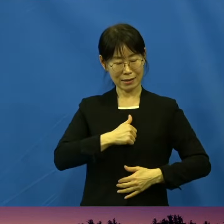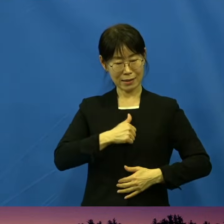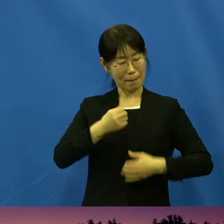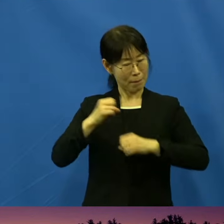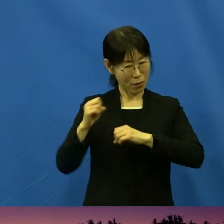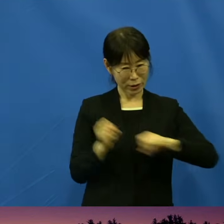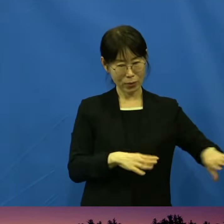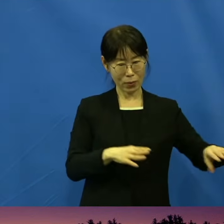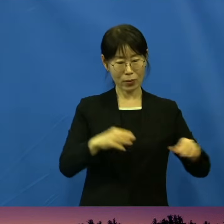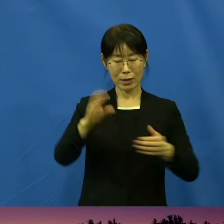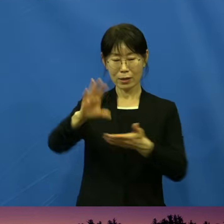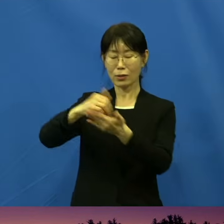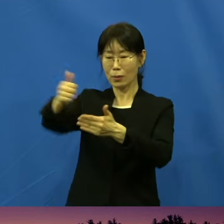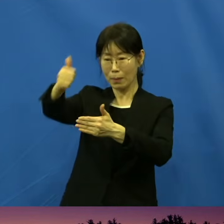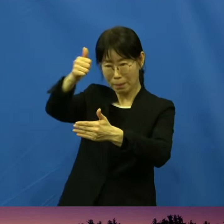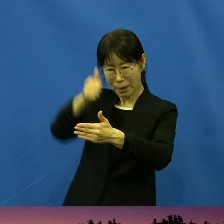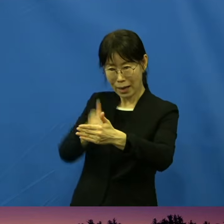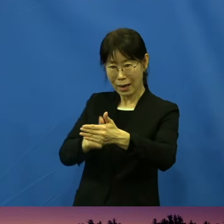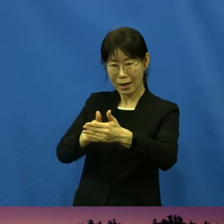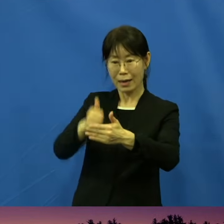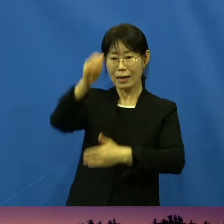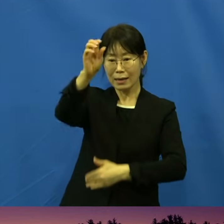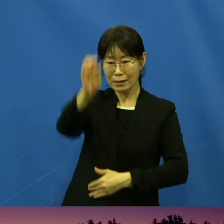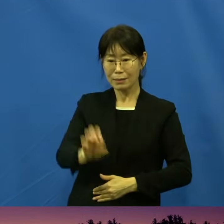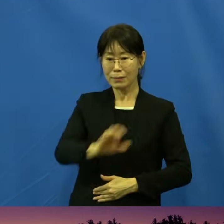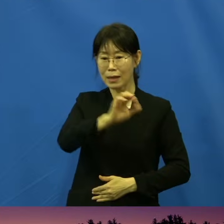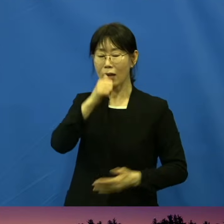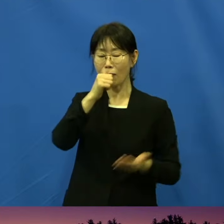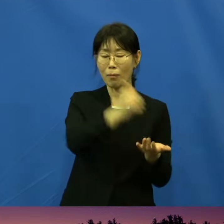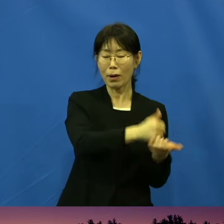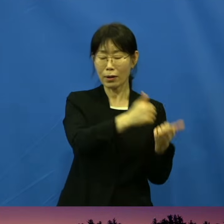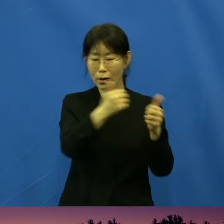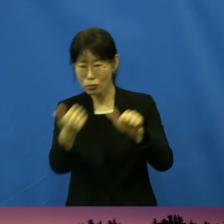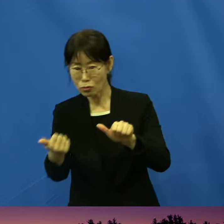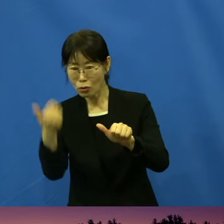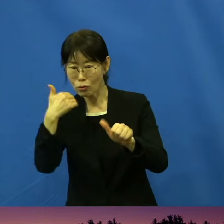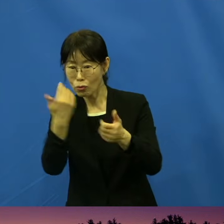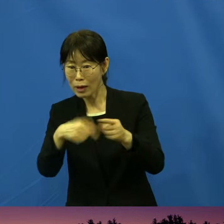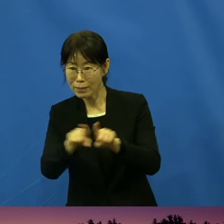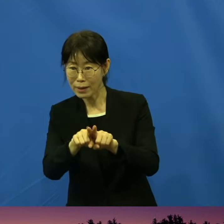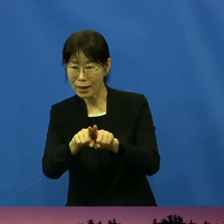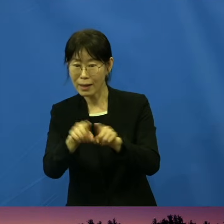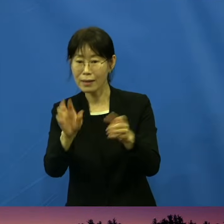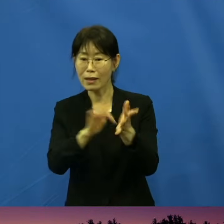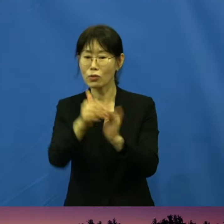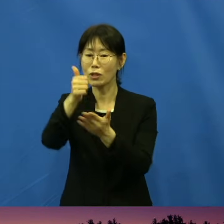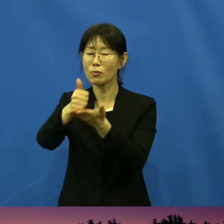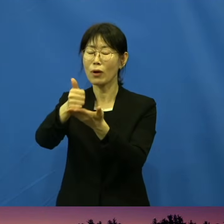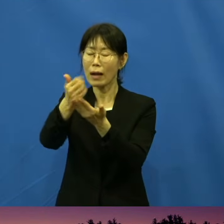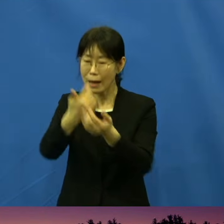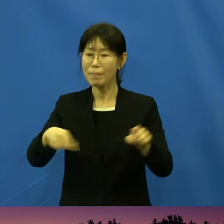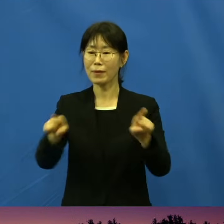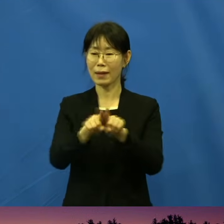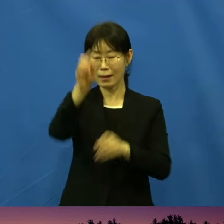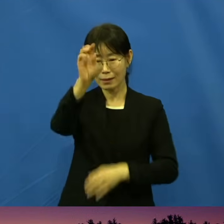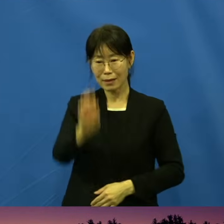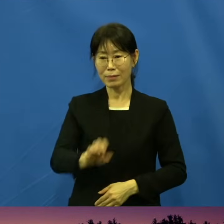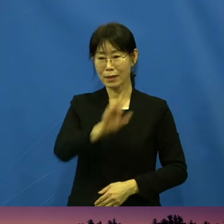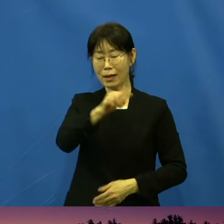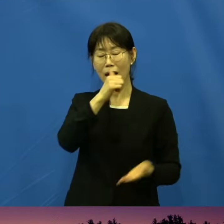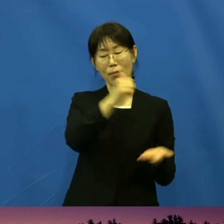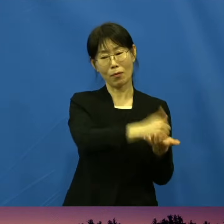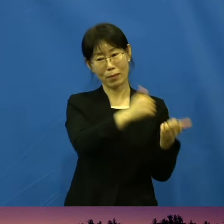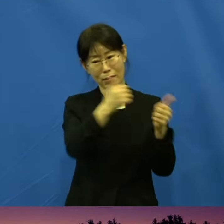박혔습니다. 그것은 매일매일 선포되어져야 될 거예요. 그러면 하나님이 부활의